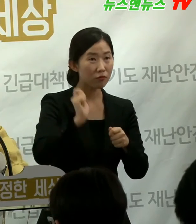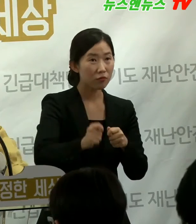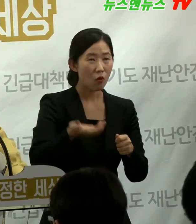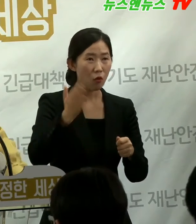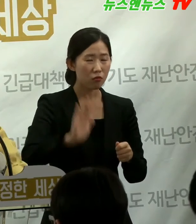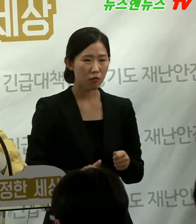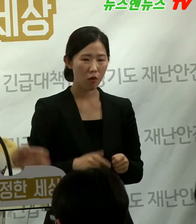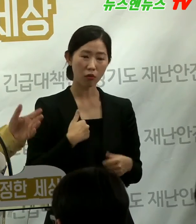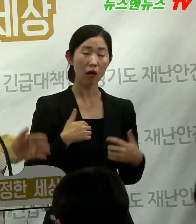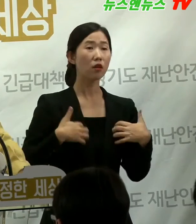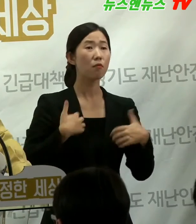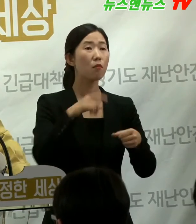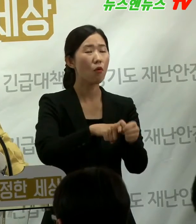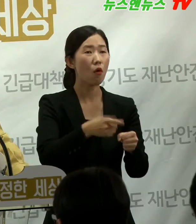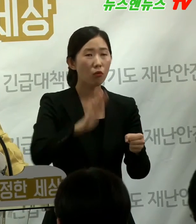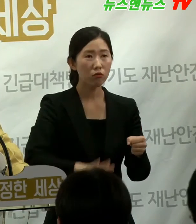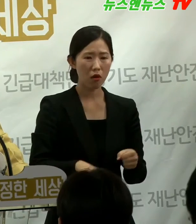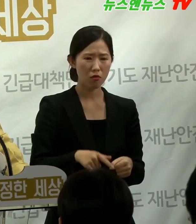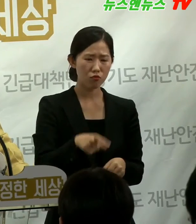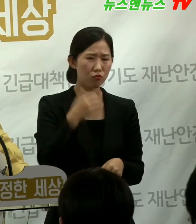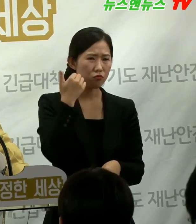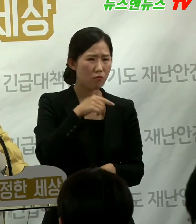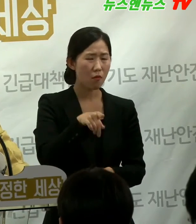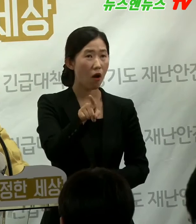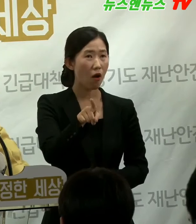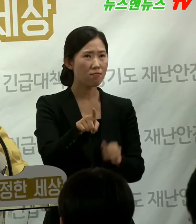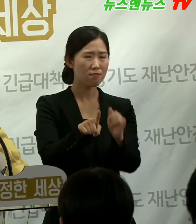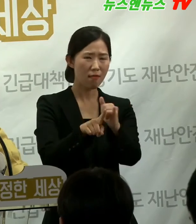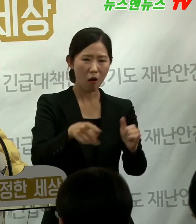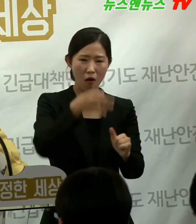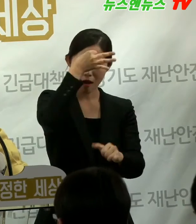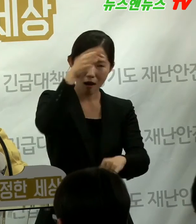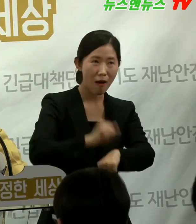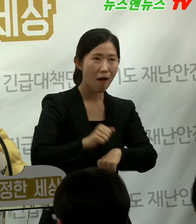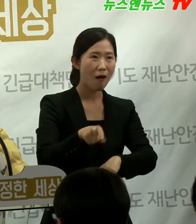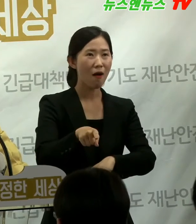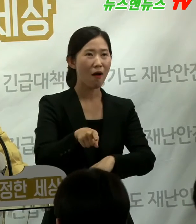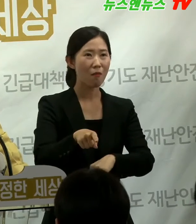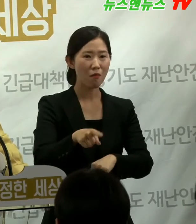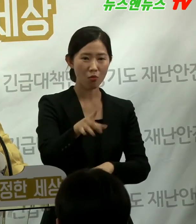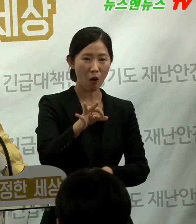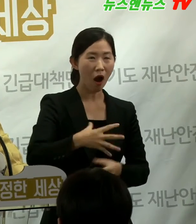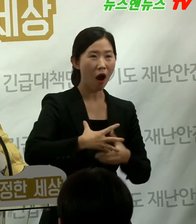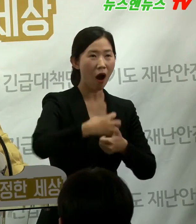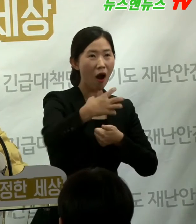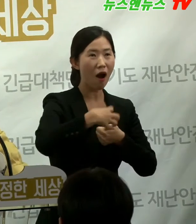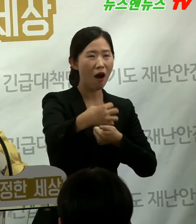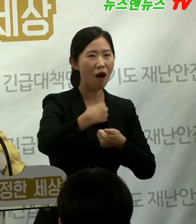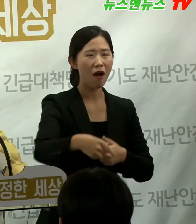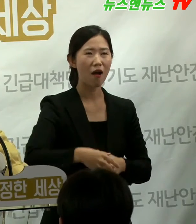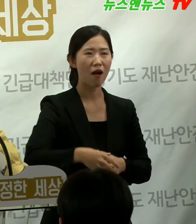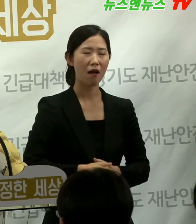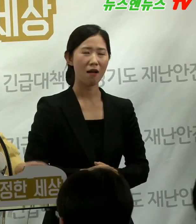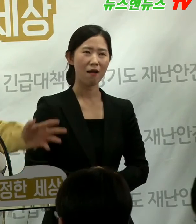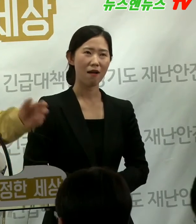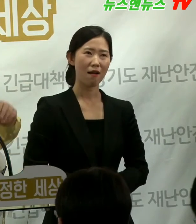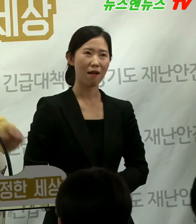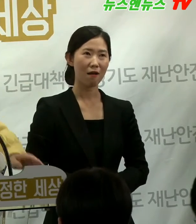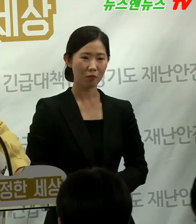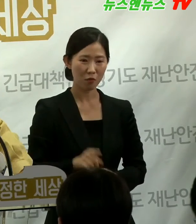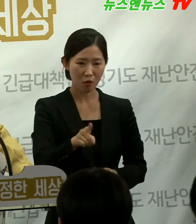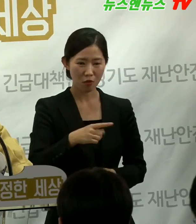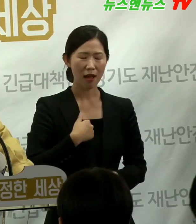따버렸단 말이에요. 그럼 판을 끝낼 겁니까? 그때 우리가 쓰는 방법이 있죠. 돈을 빌려준 거예요. 또 한